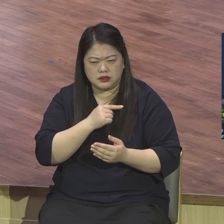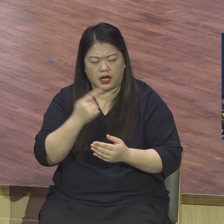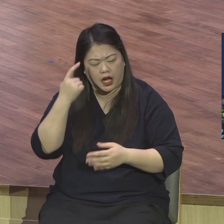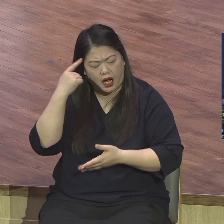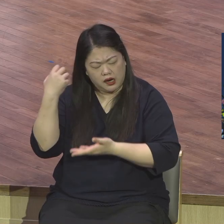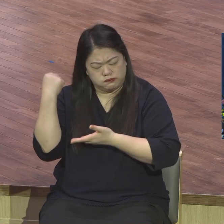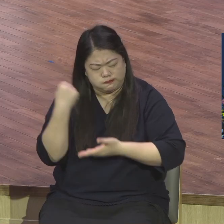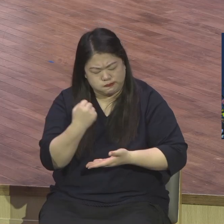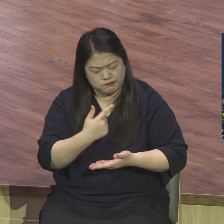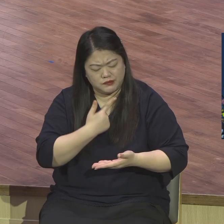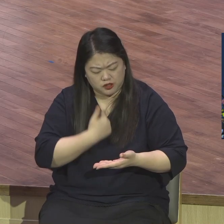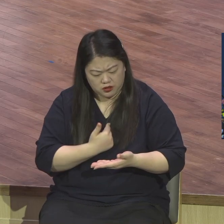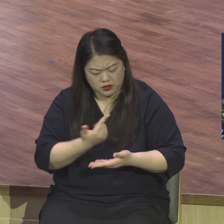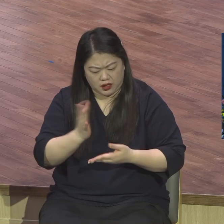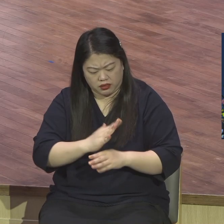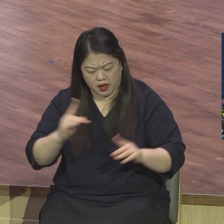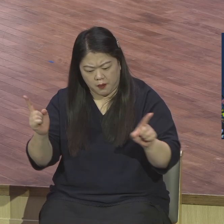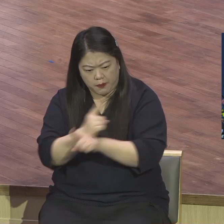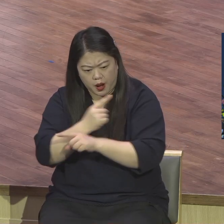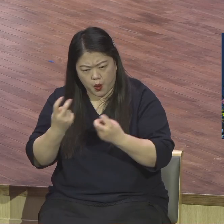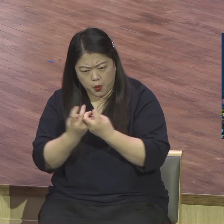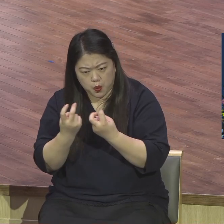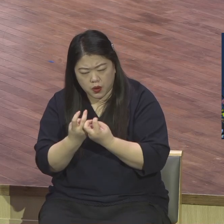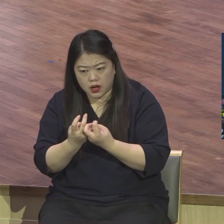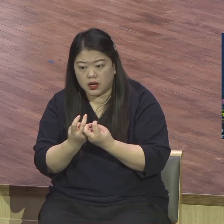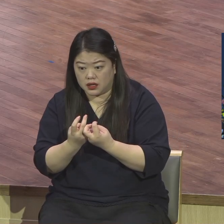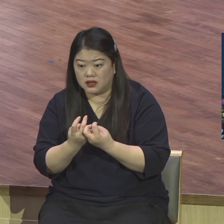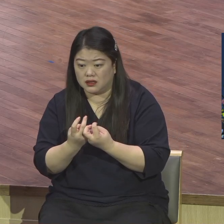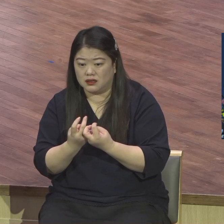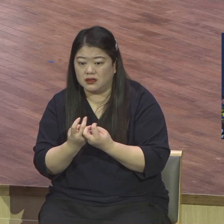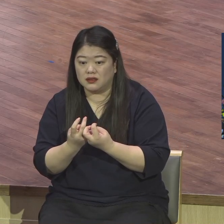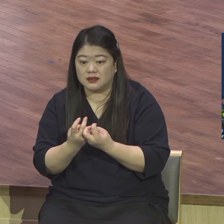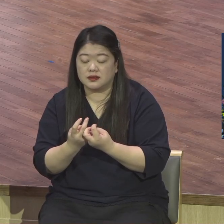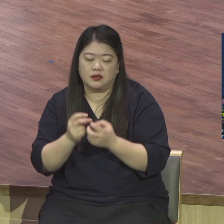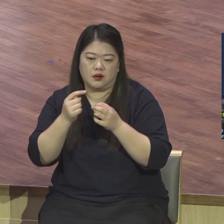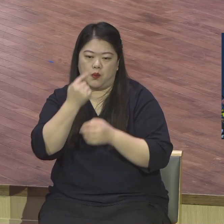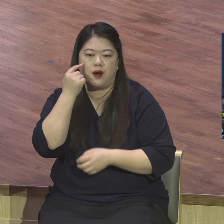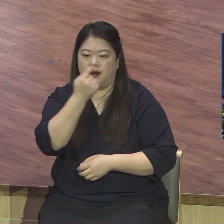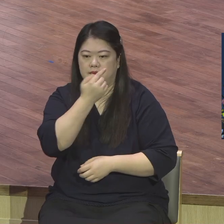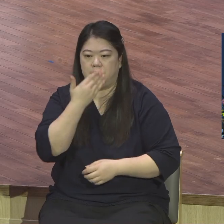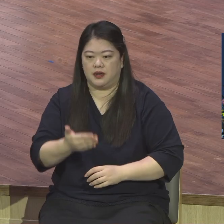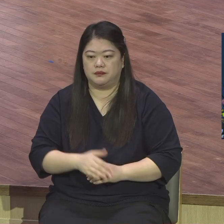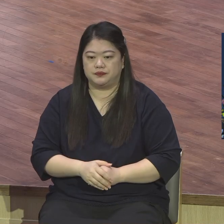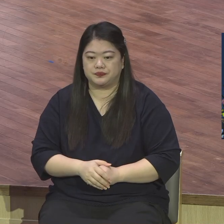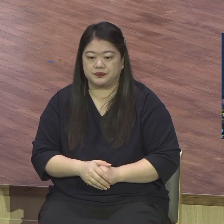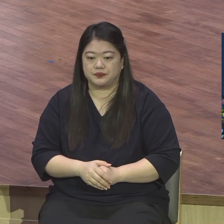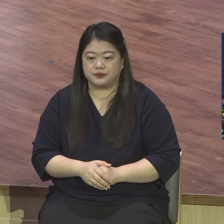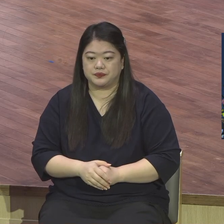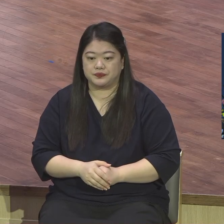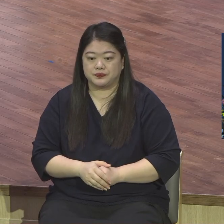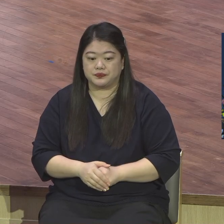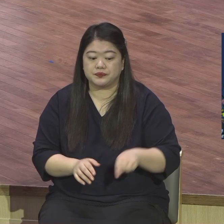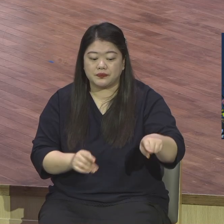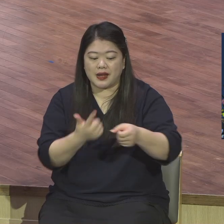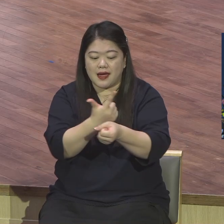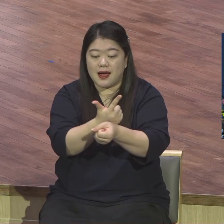이 사도 바울 시대의 사람들은 그렇지를 못했습니다. 당시에 이 교인들은